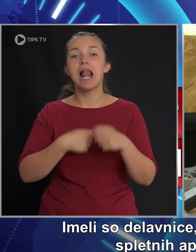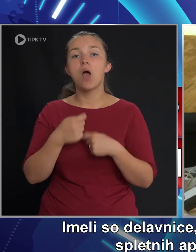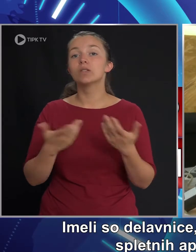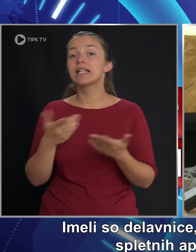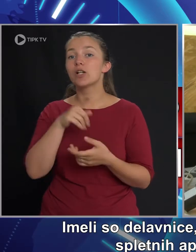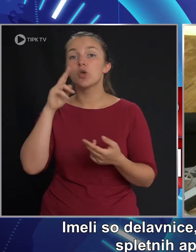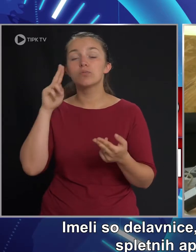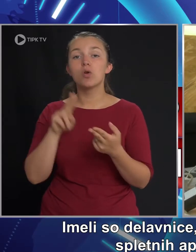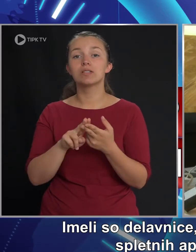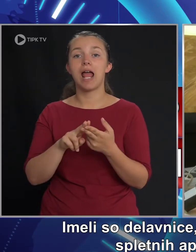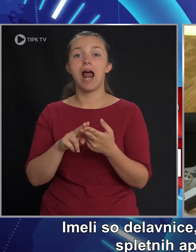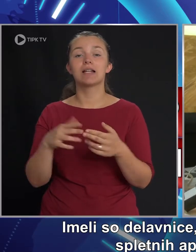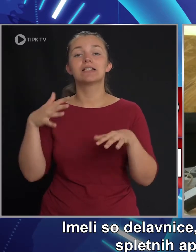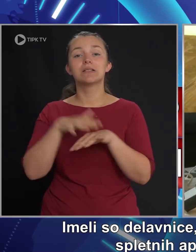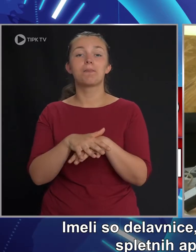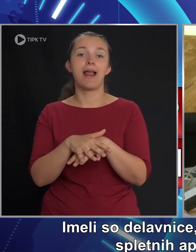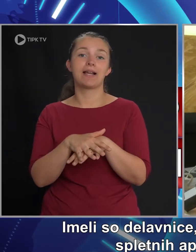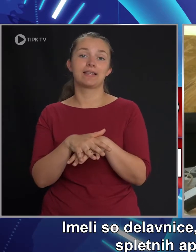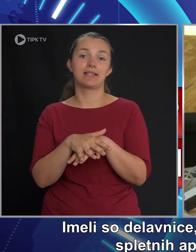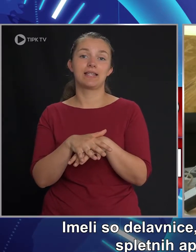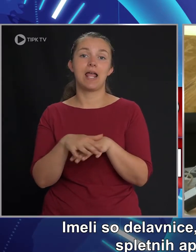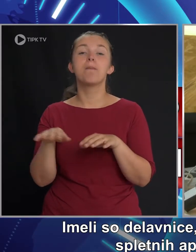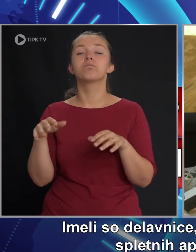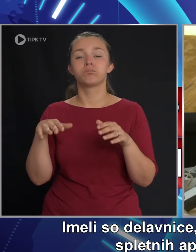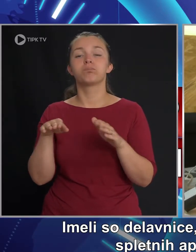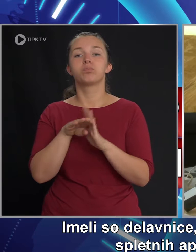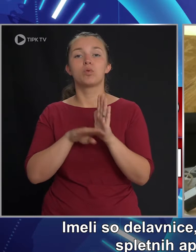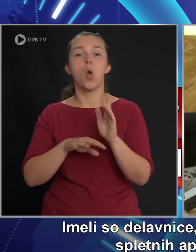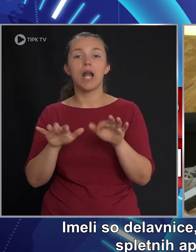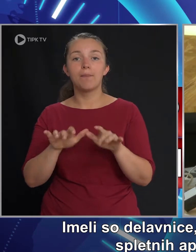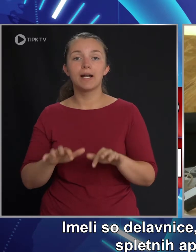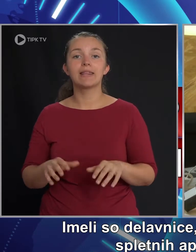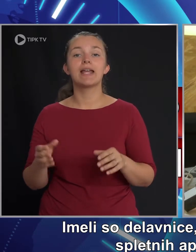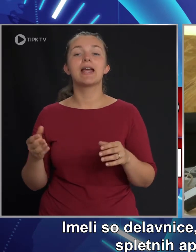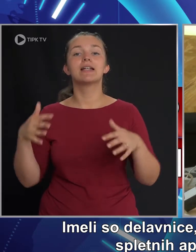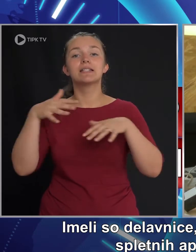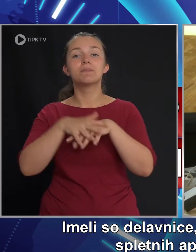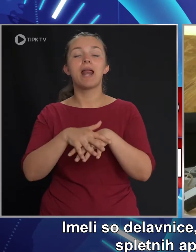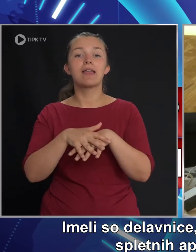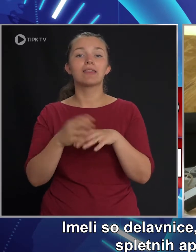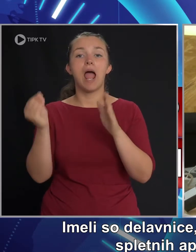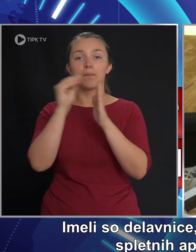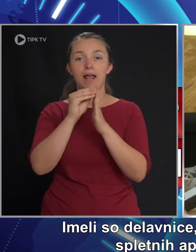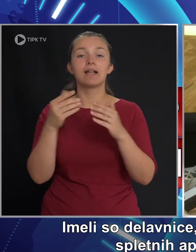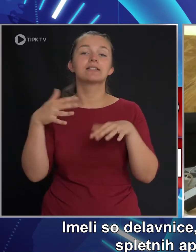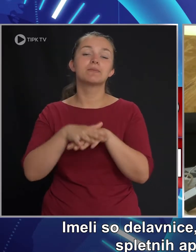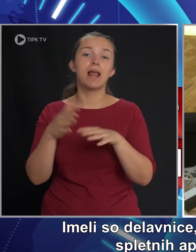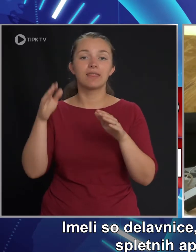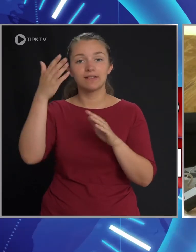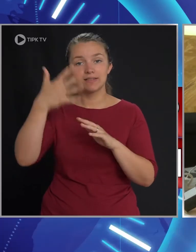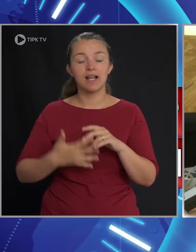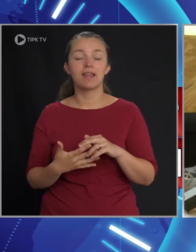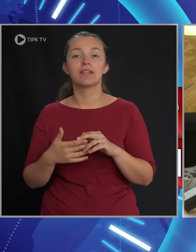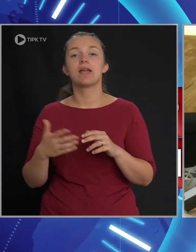so delavnice, kjer so spoznali spletne, pač programiranje spletnih aplikacij pa spletnih